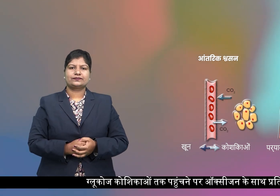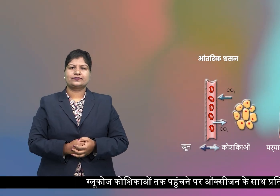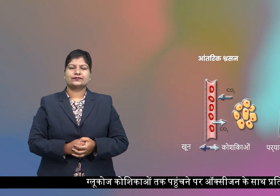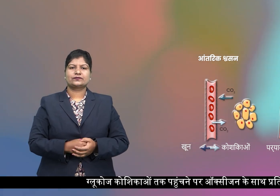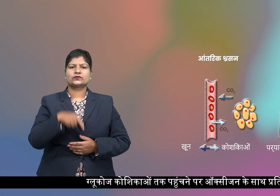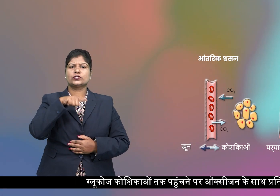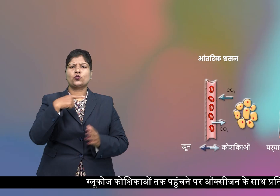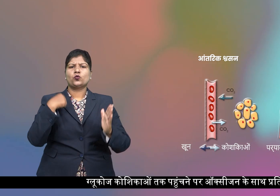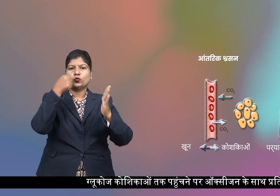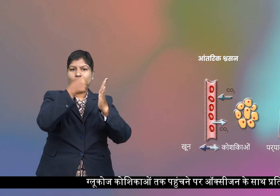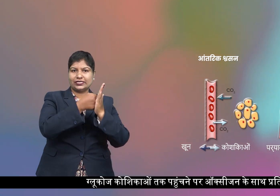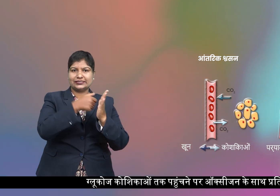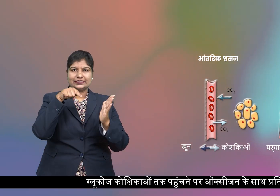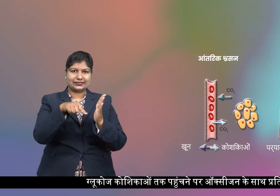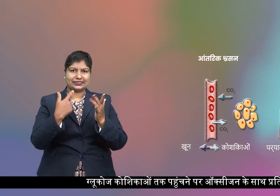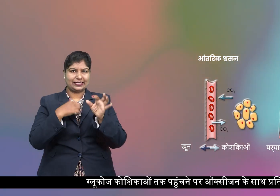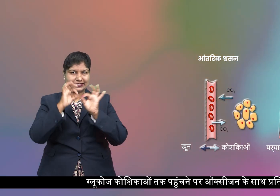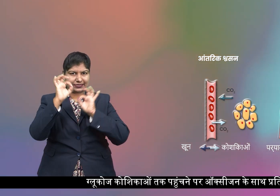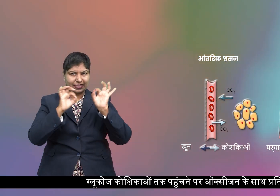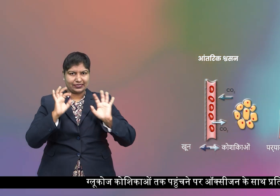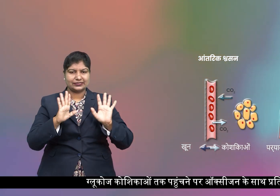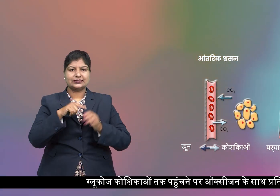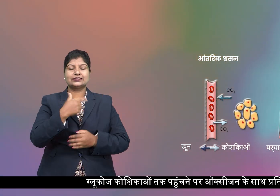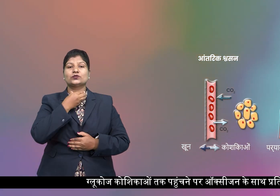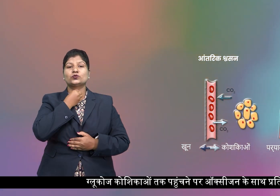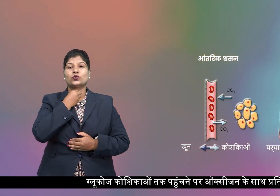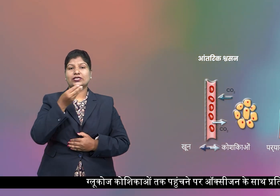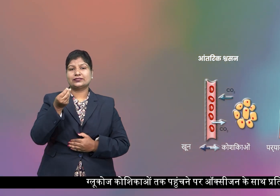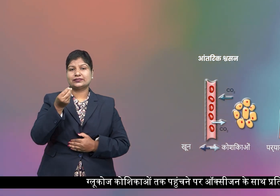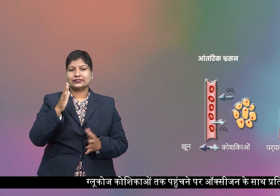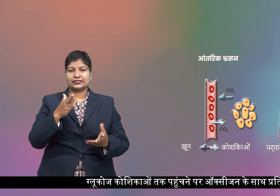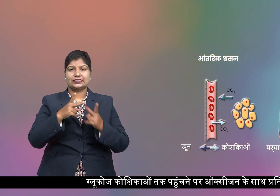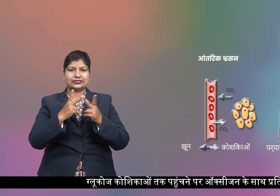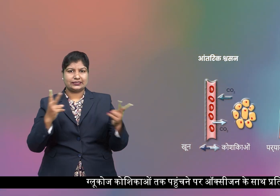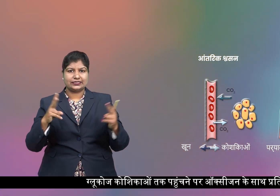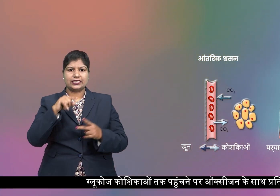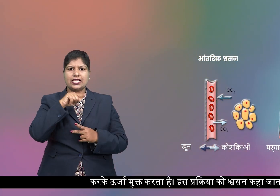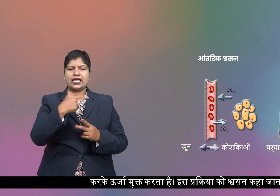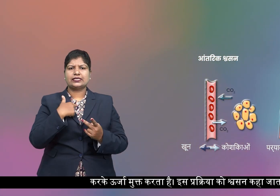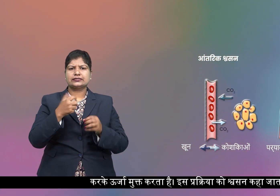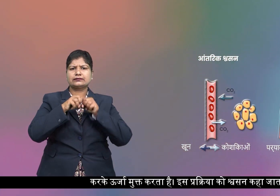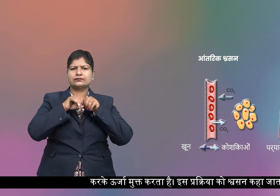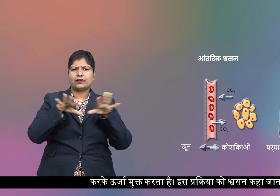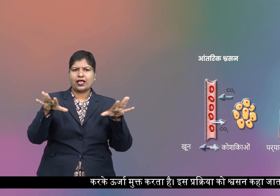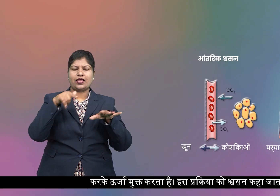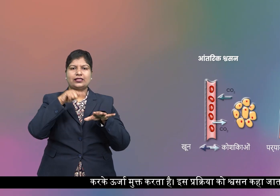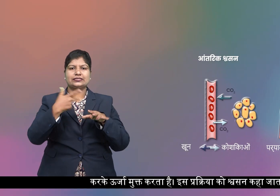ग्लूकोज कोशिकाओं तक पहुंचने पर ऑक्सीजन के साथ प्रतिक्रिया करके ऊर्जा